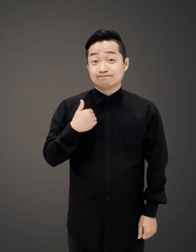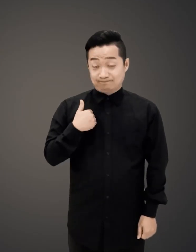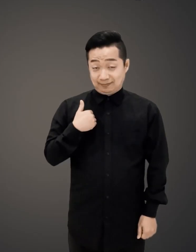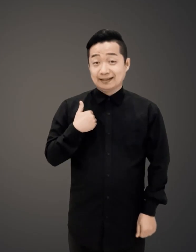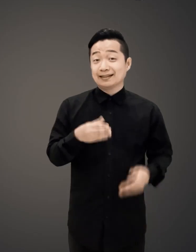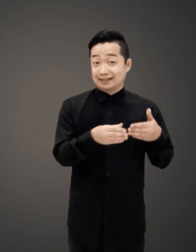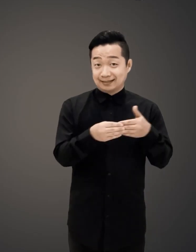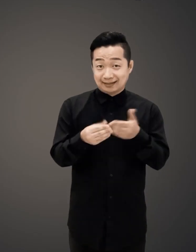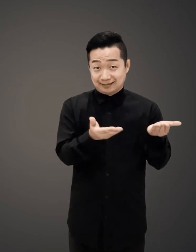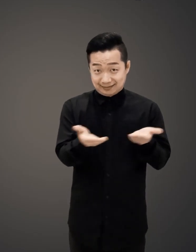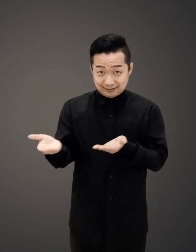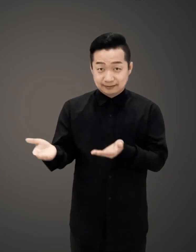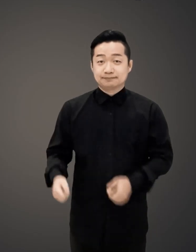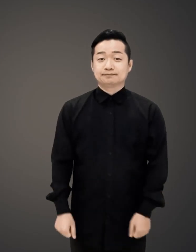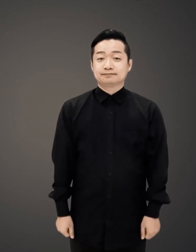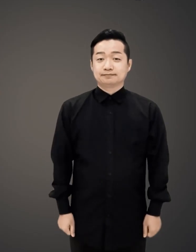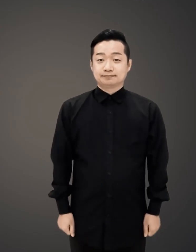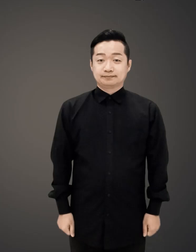저를 따라오세요.